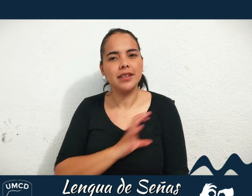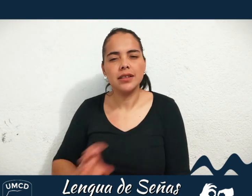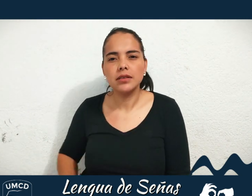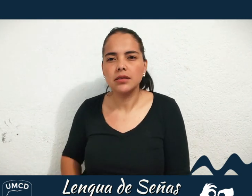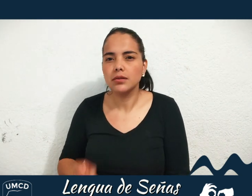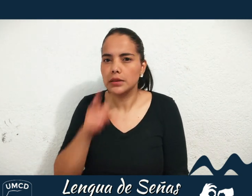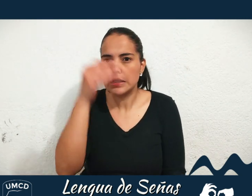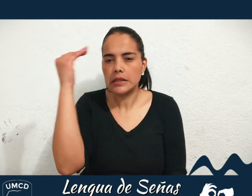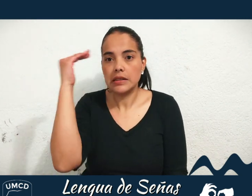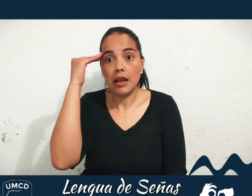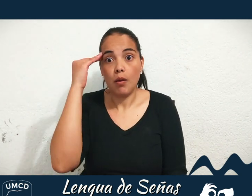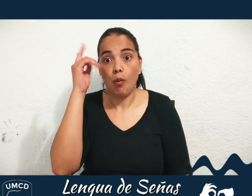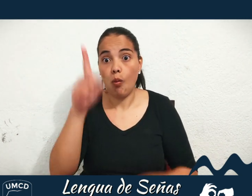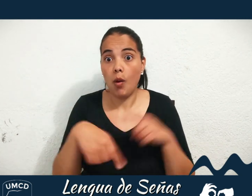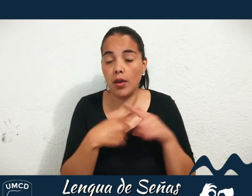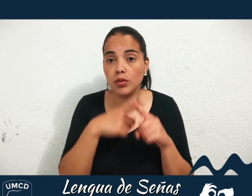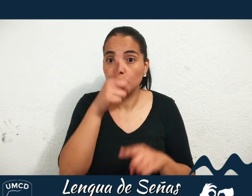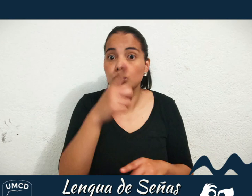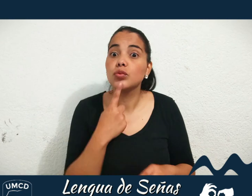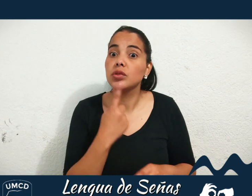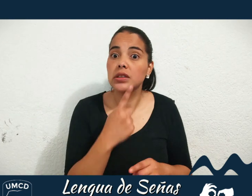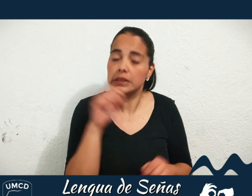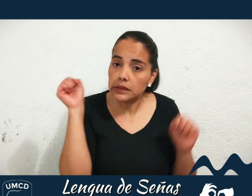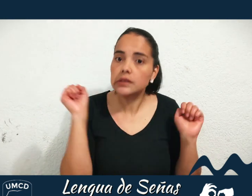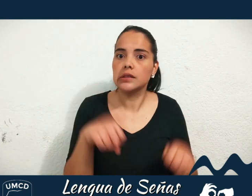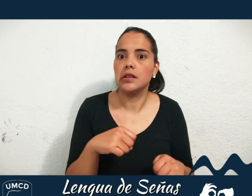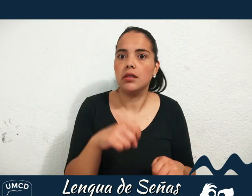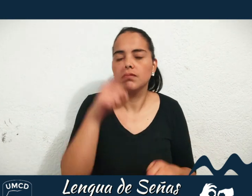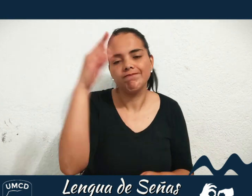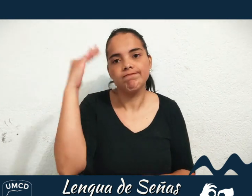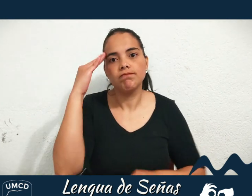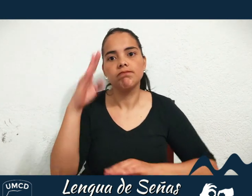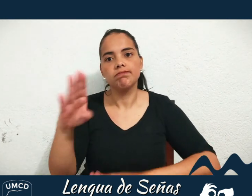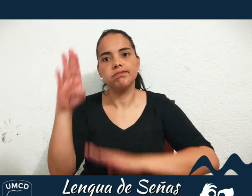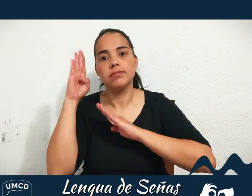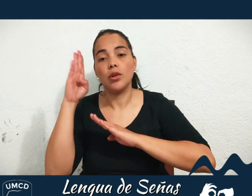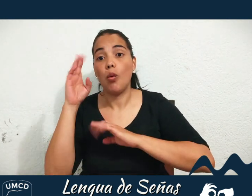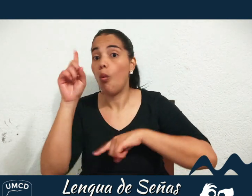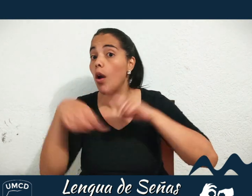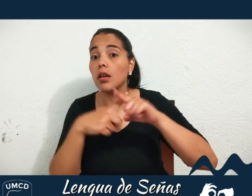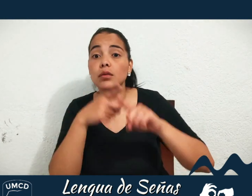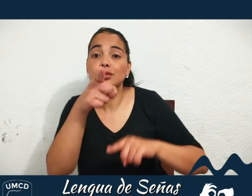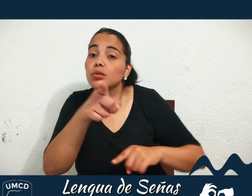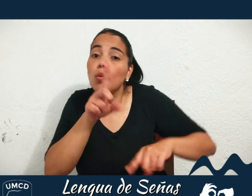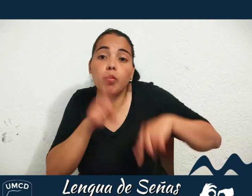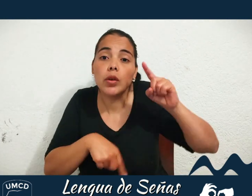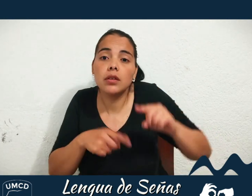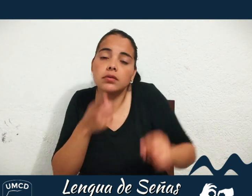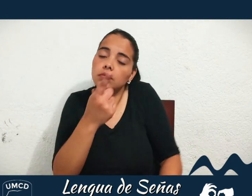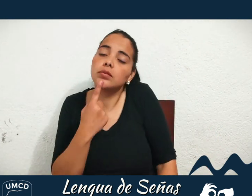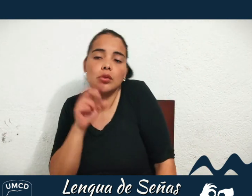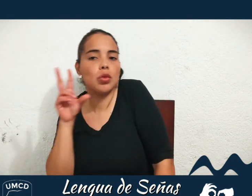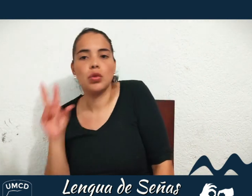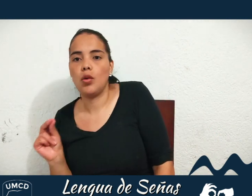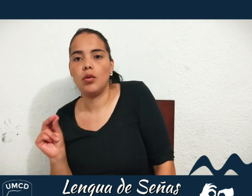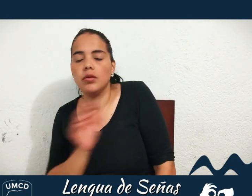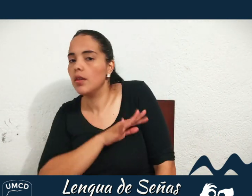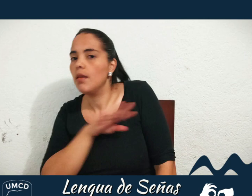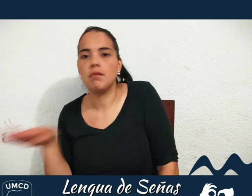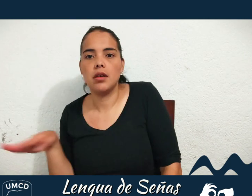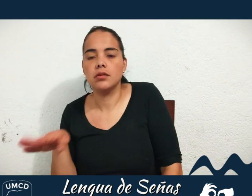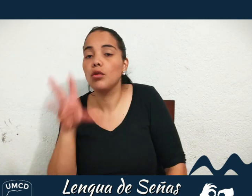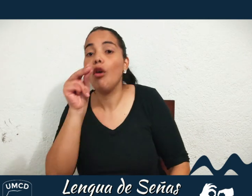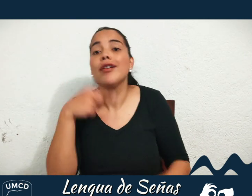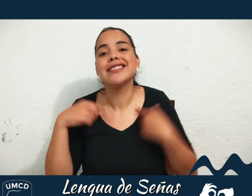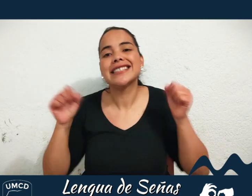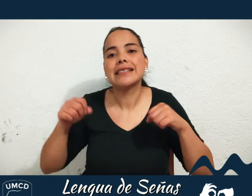se manifiesta en muchas áreas y esta es una de ellas. Nosotros debemos recordar que así como Dios, cuando dice